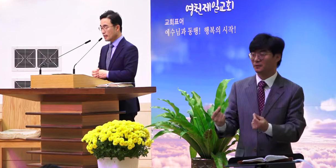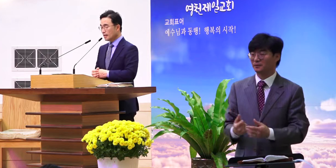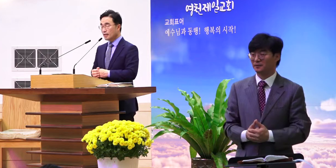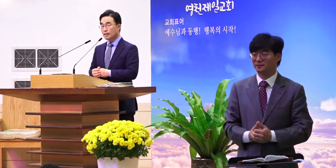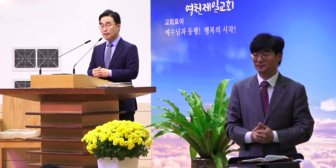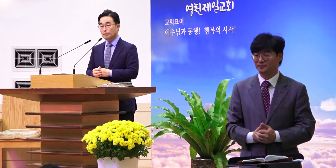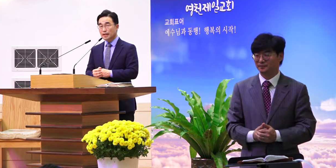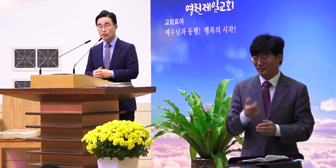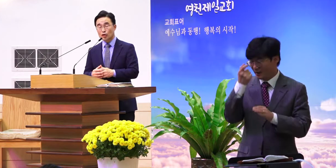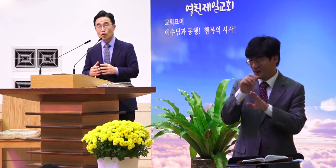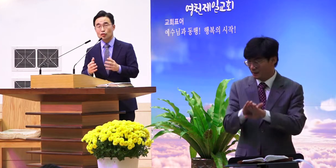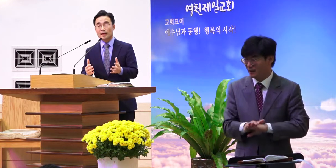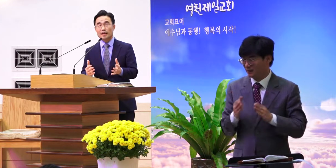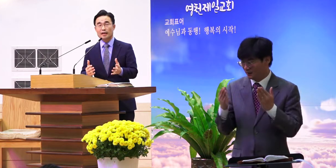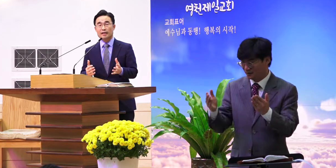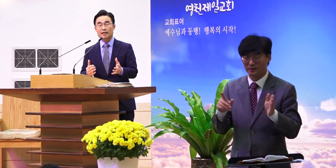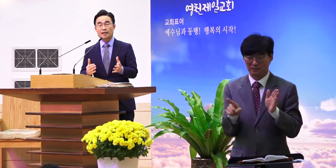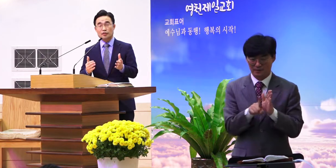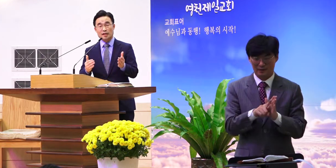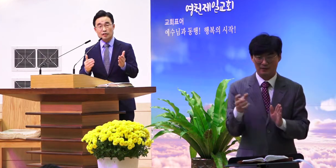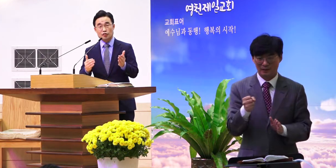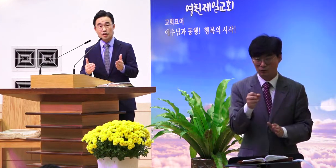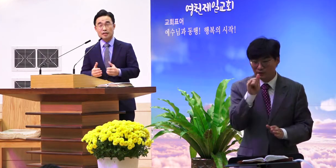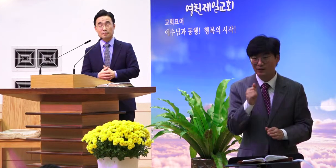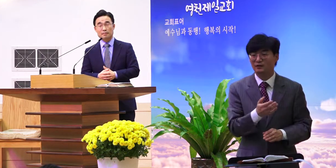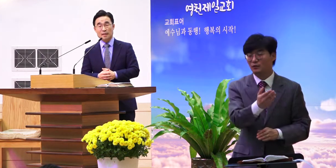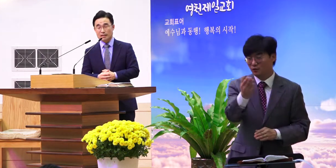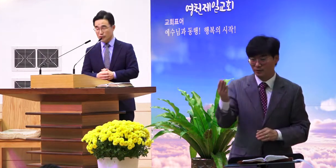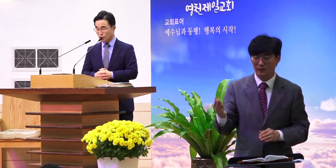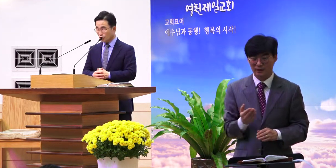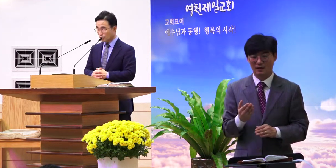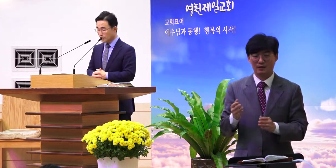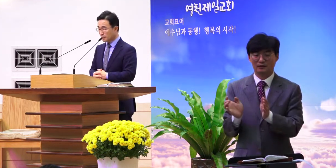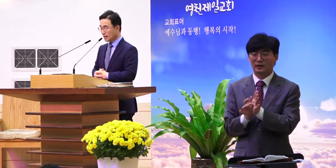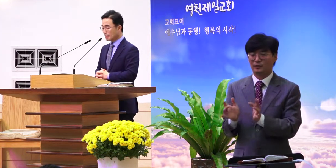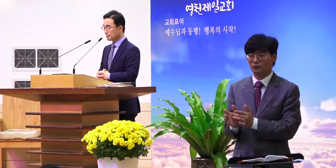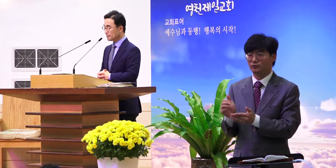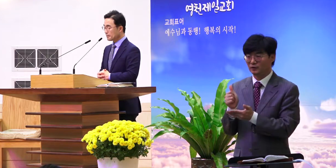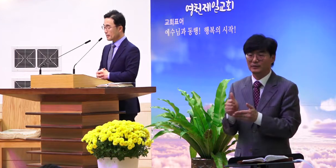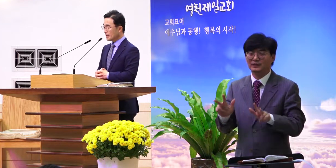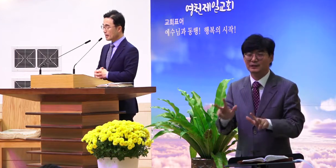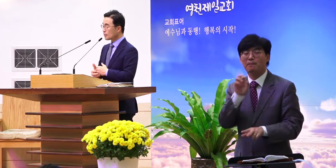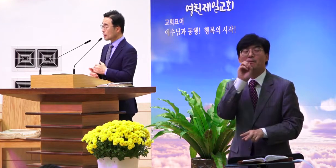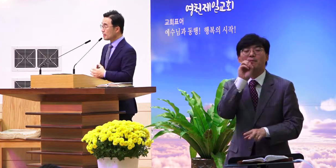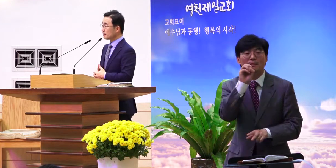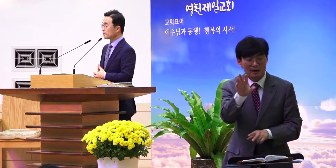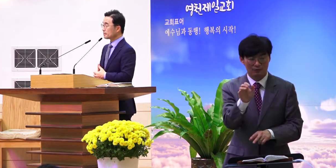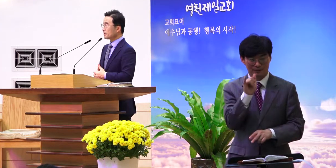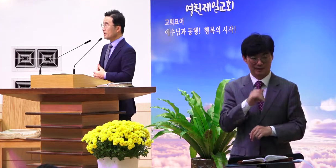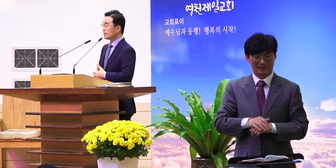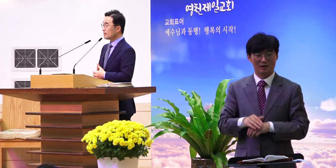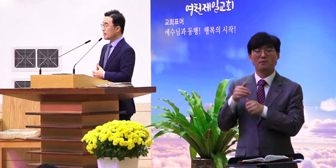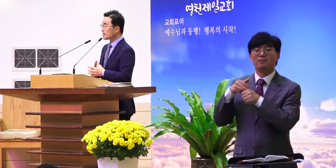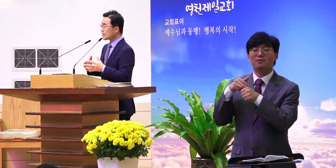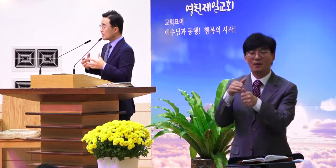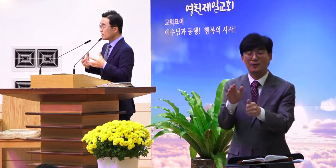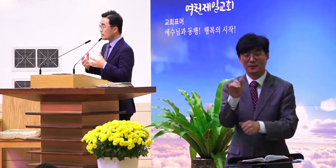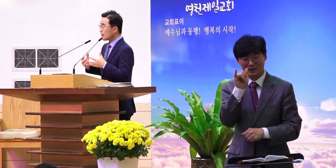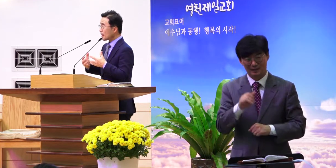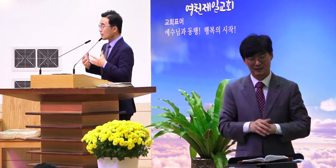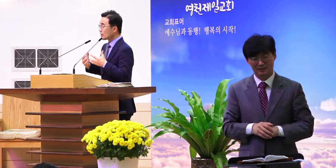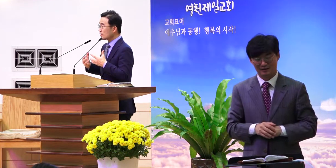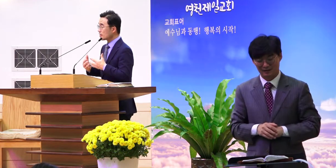있는 믿는 우리 모두에게 예수님께서 주시는 말씀인 줄로 믿습니다. 그래서 우리는